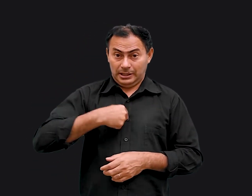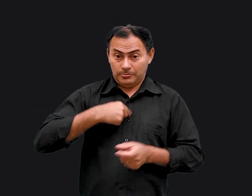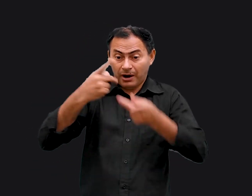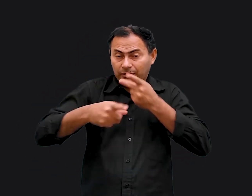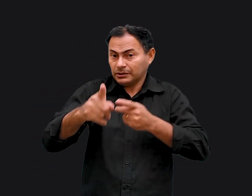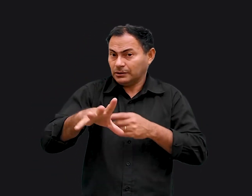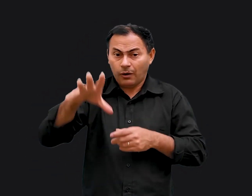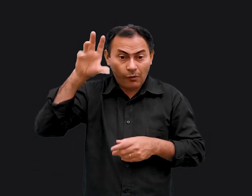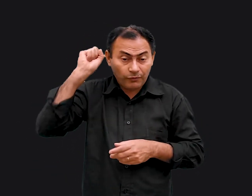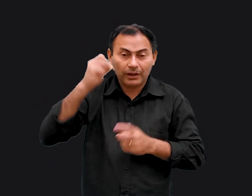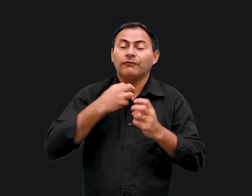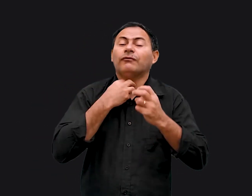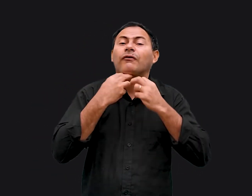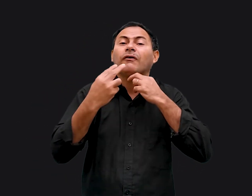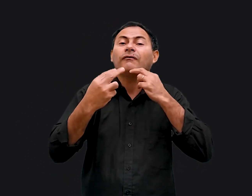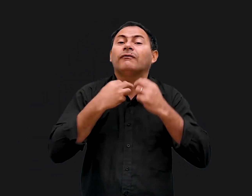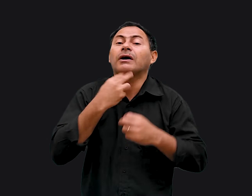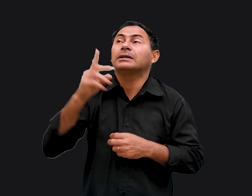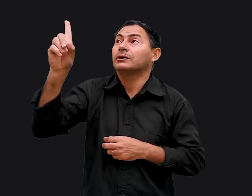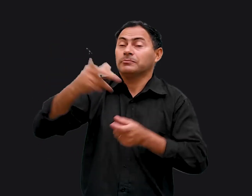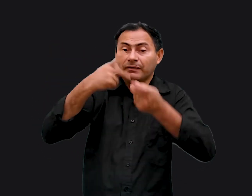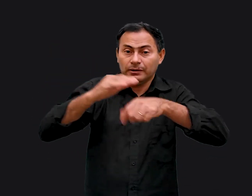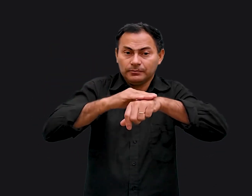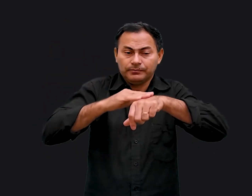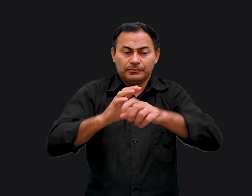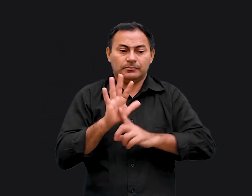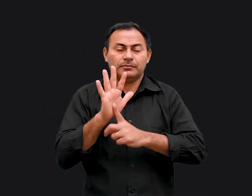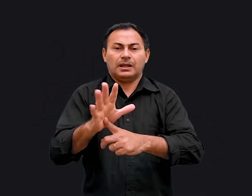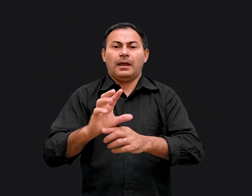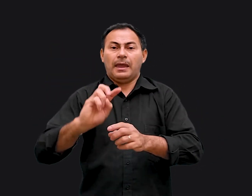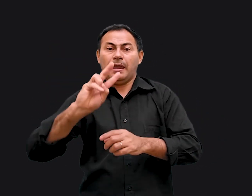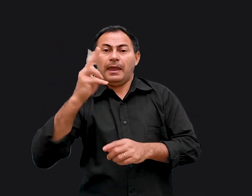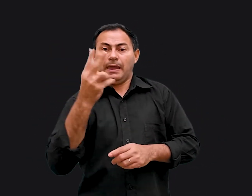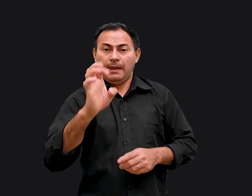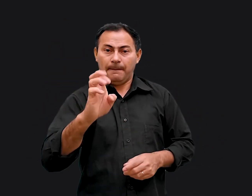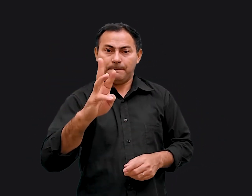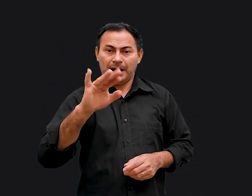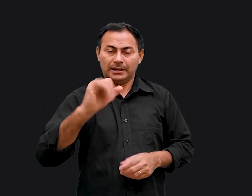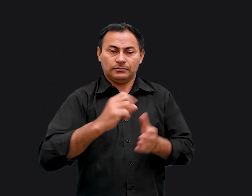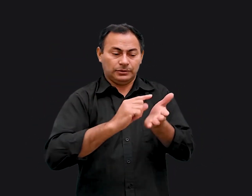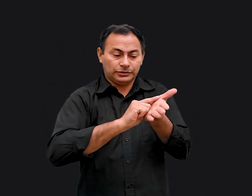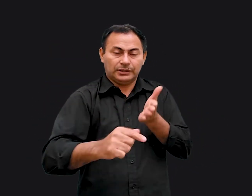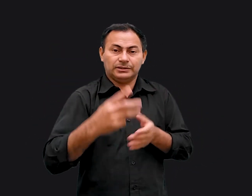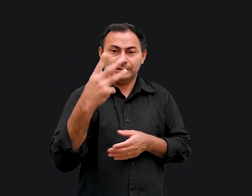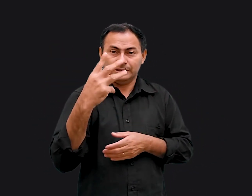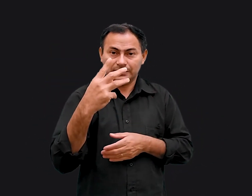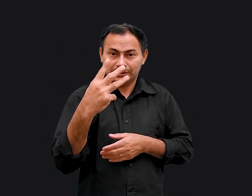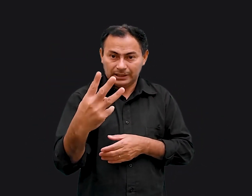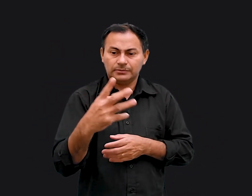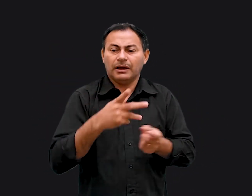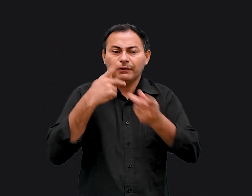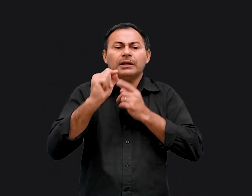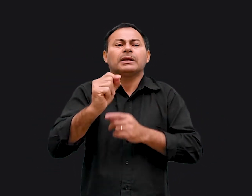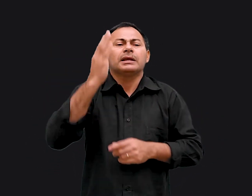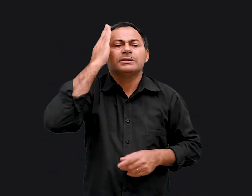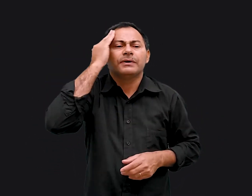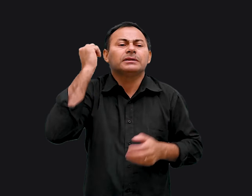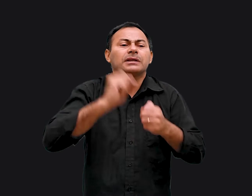não ouve vozes quando Deus fala com você. A expressão hebraica que está em Gênesis 3 é, quem te fez saber disso?